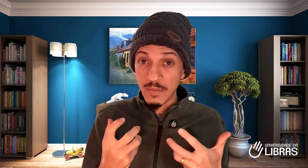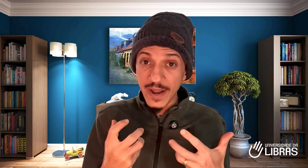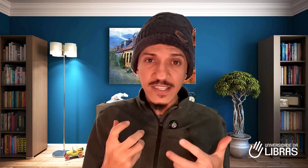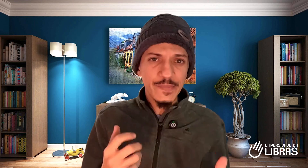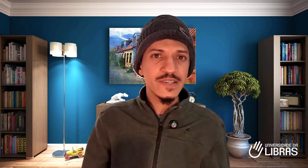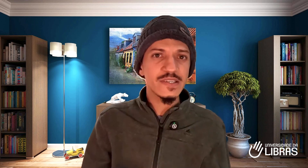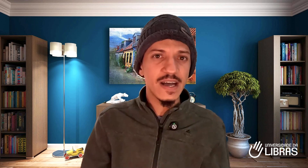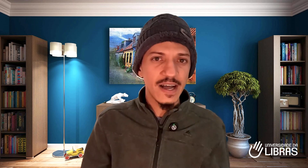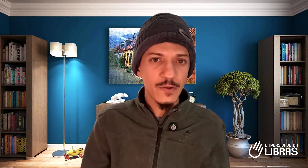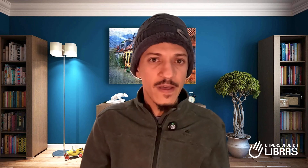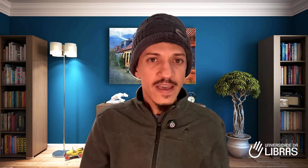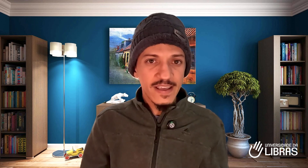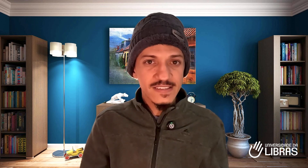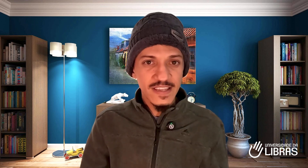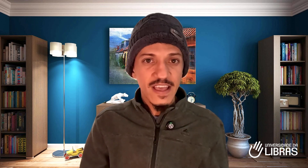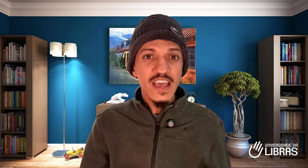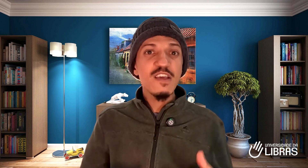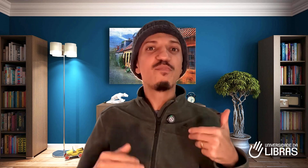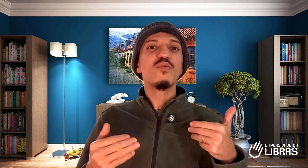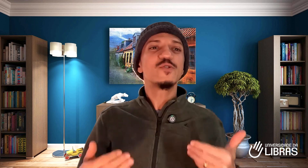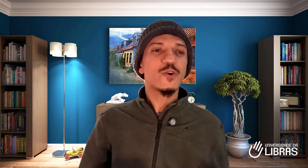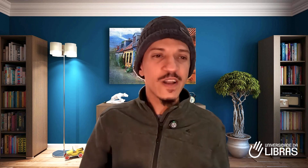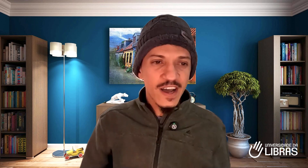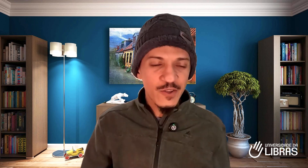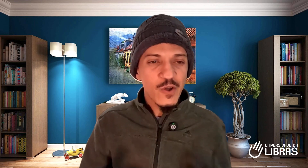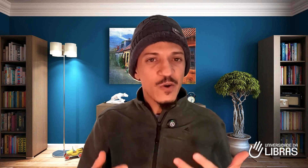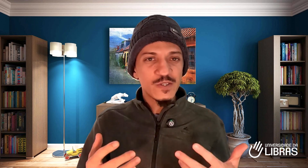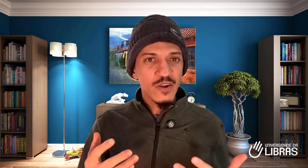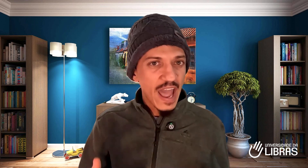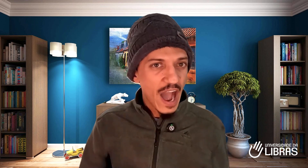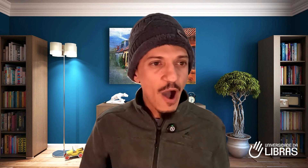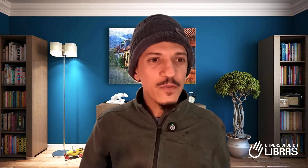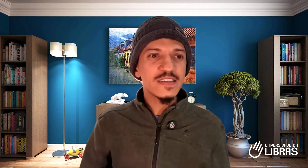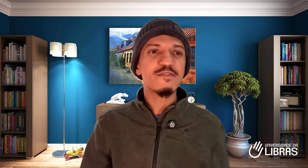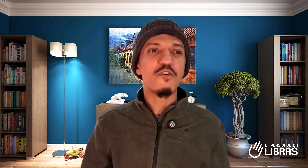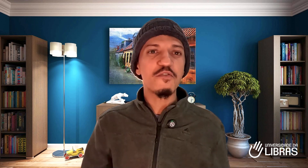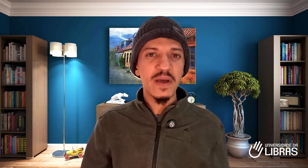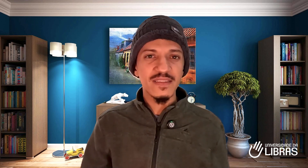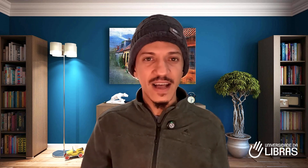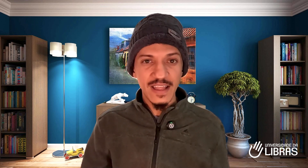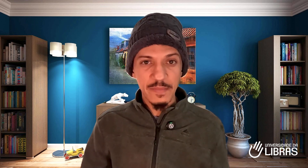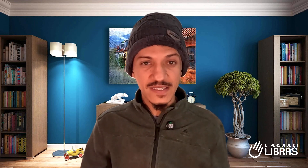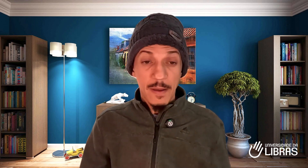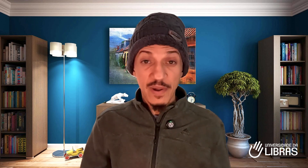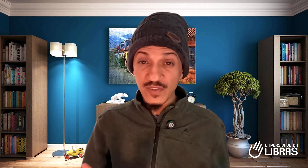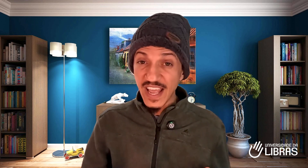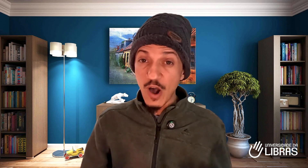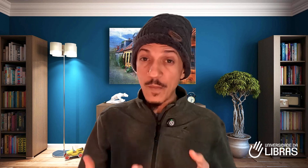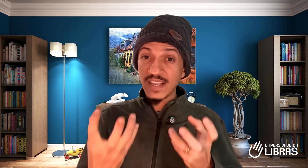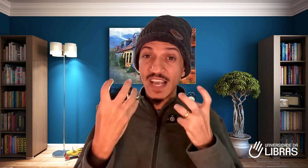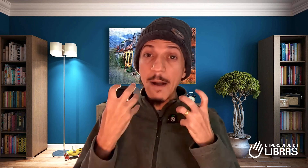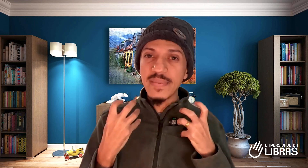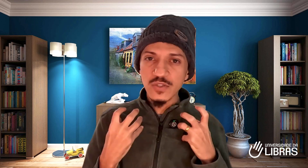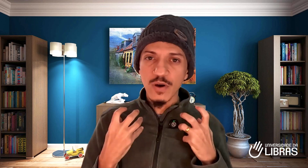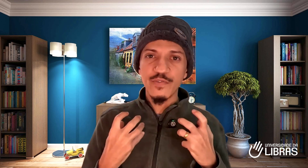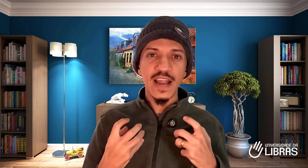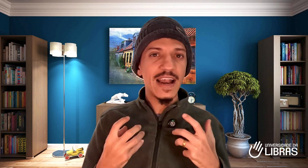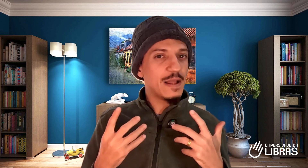de aprendizado e assim impulsionando o seu real desenvolvimento na Libras para você realmente absorver a Libras